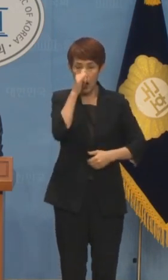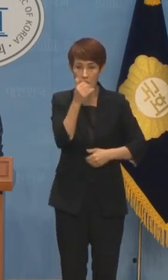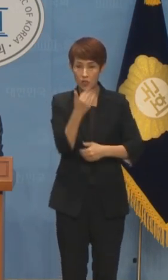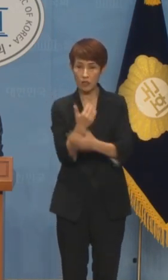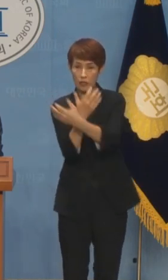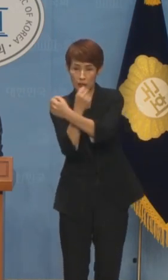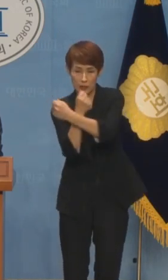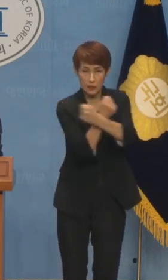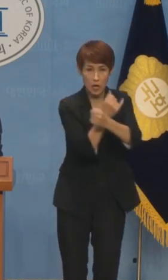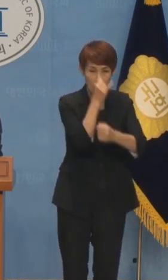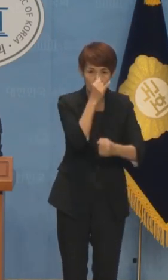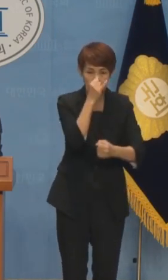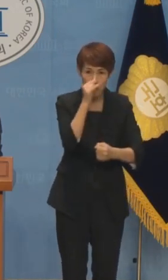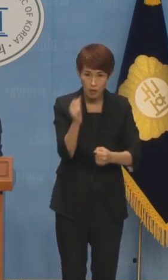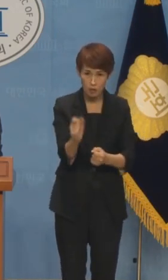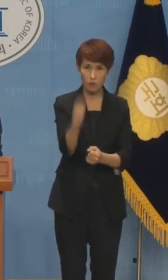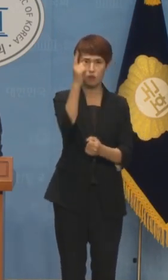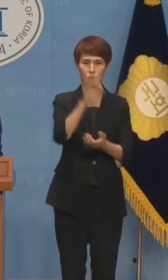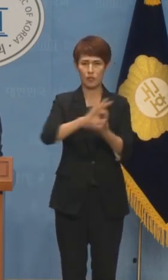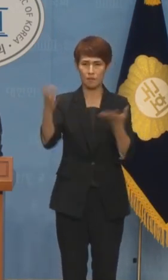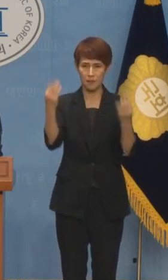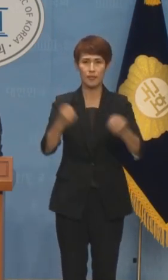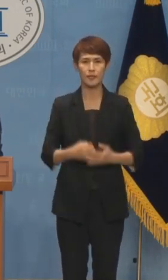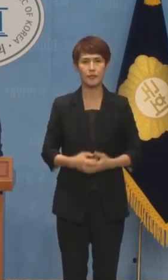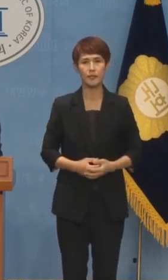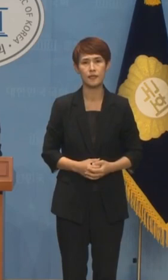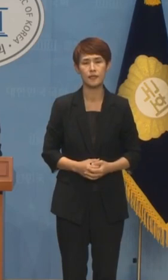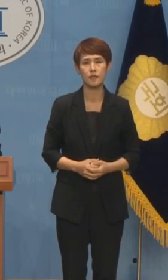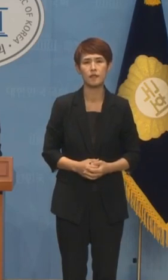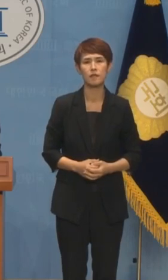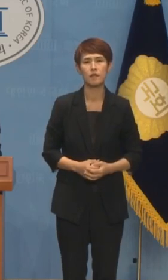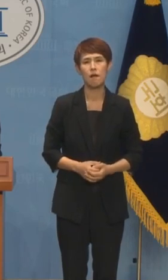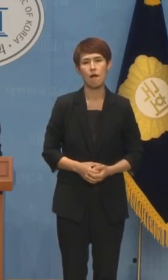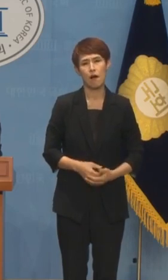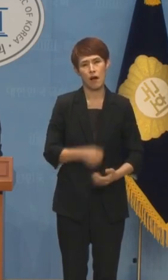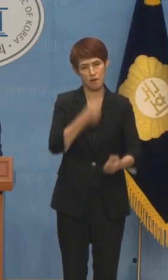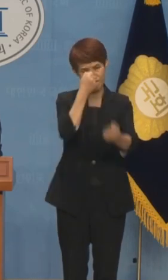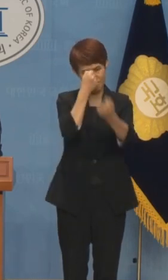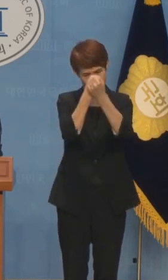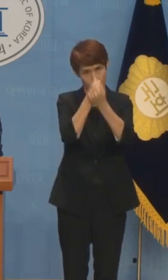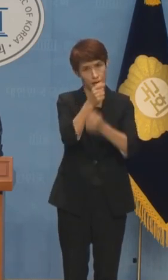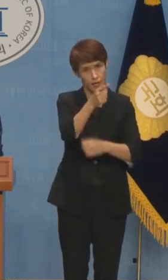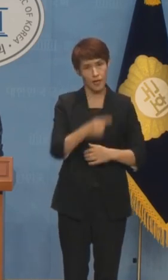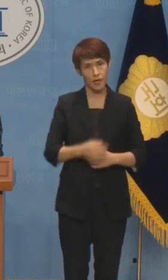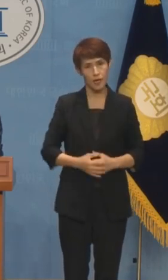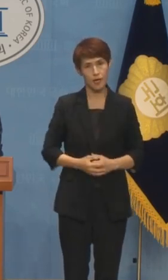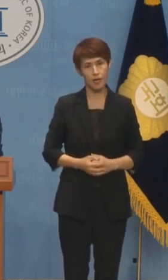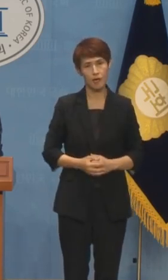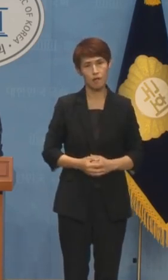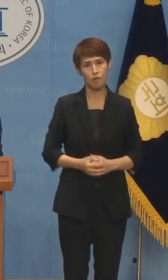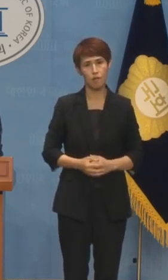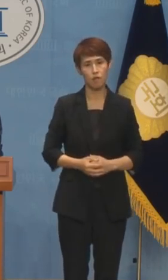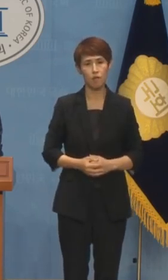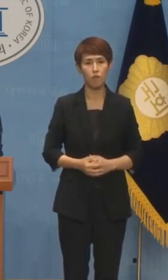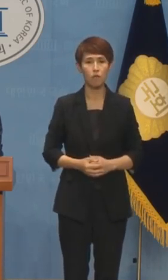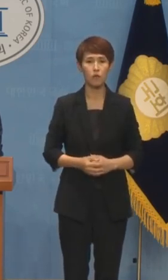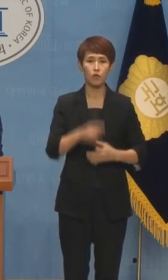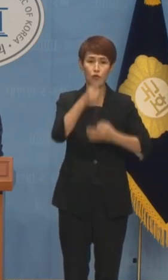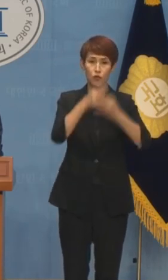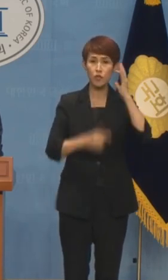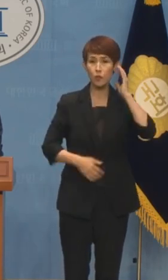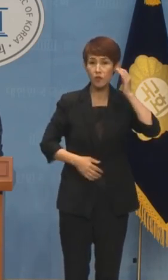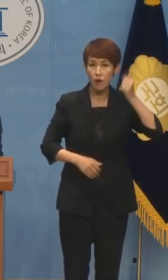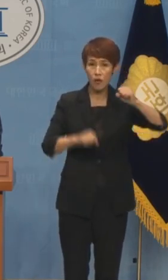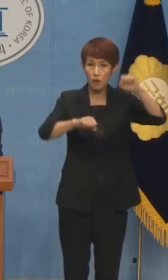계약이 이루어진 것 아니겠습니까? 정말 뻔뻔합니다. 윤석열 대통령의